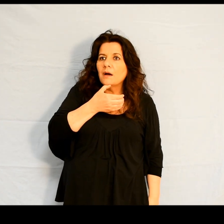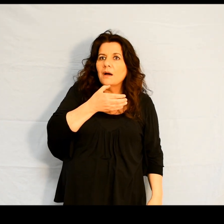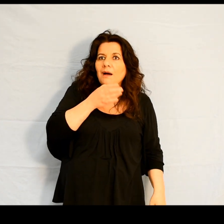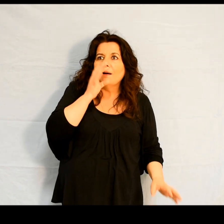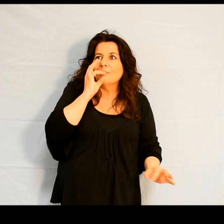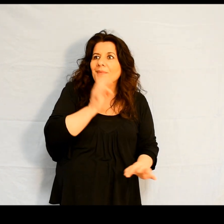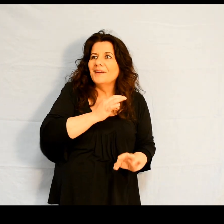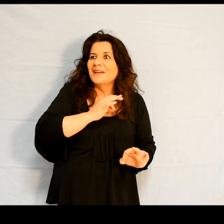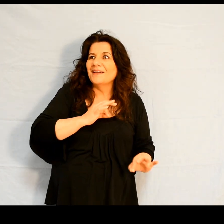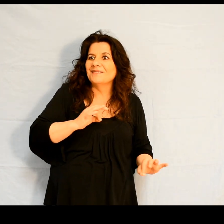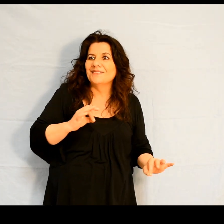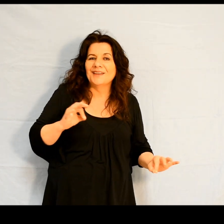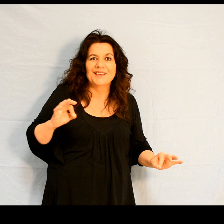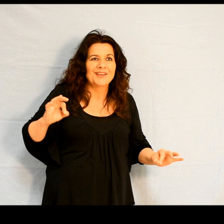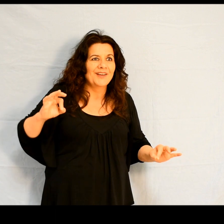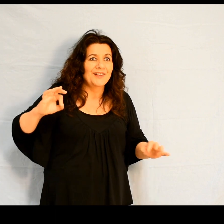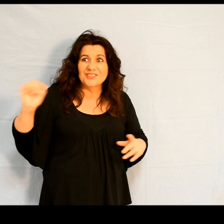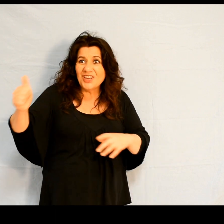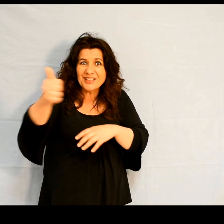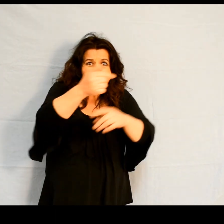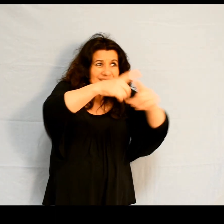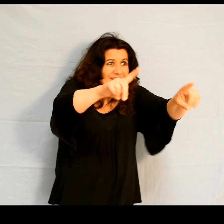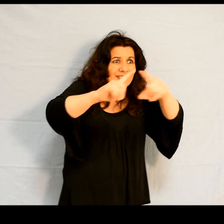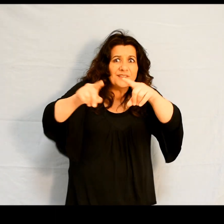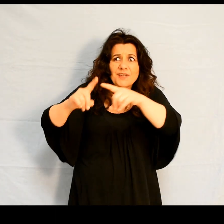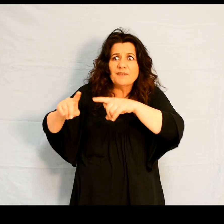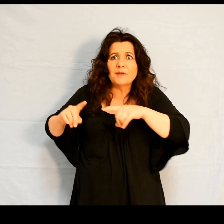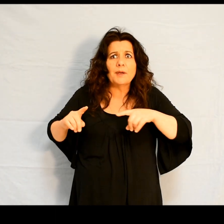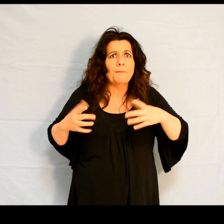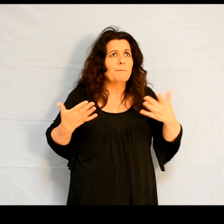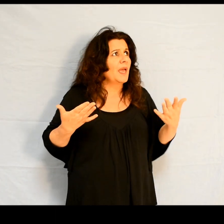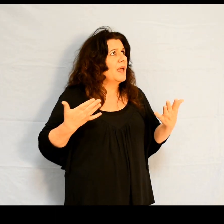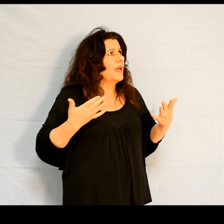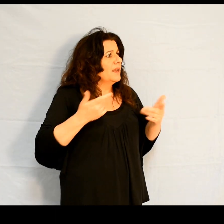disaient: ces gens qui parlent ne sont-ils pas tous galiléens?